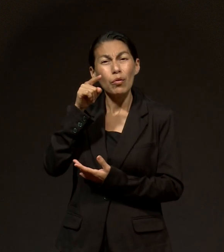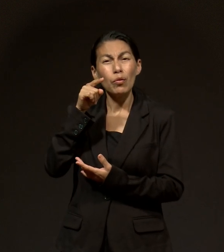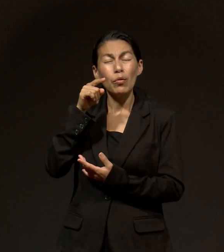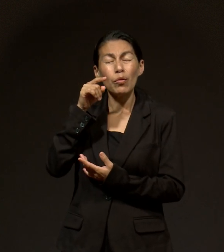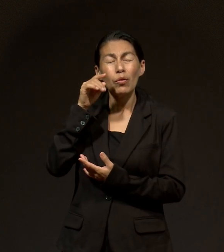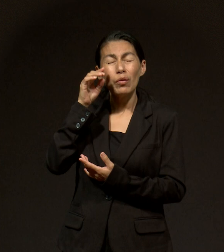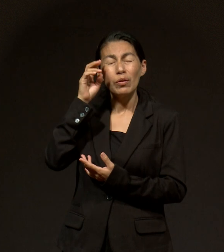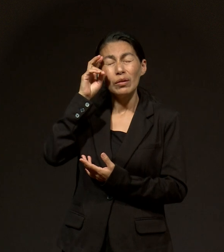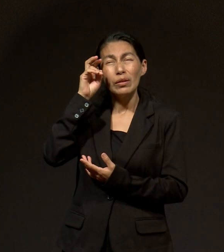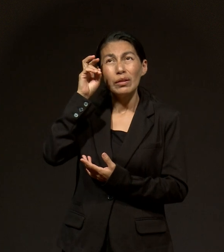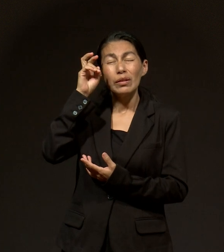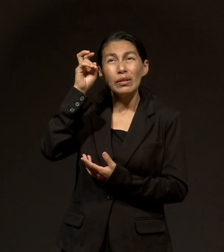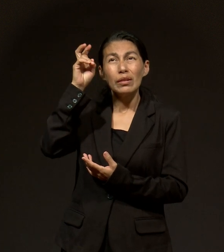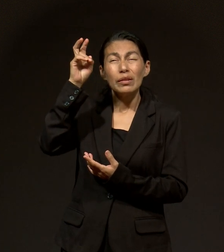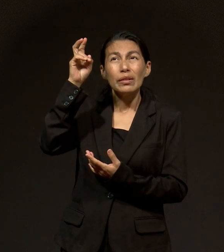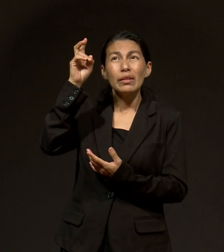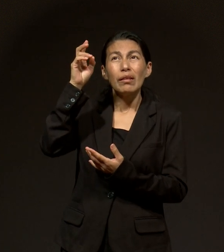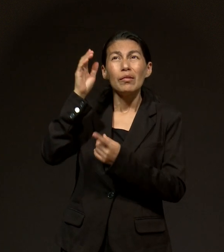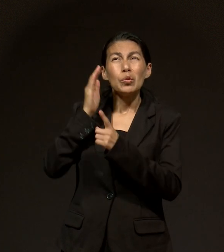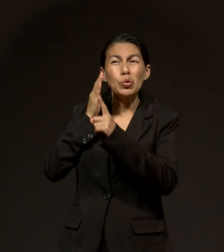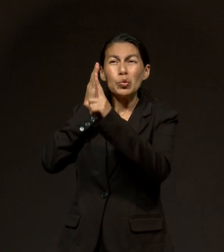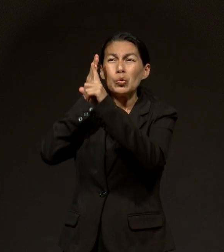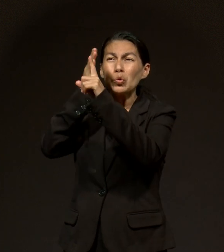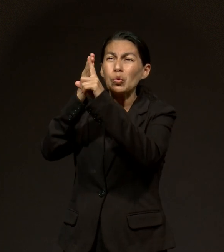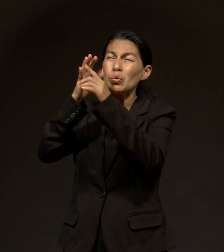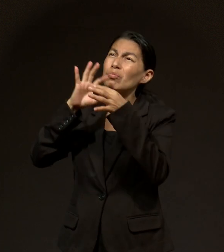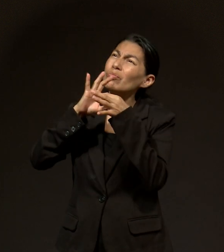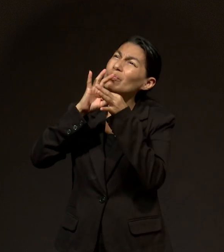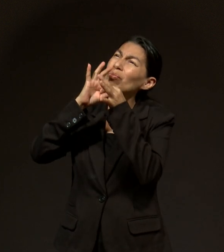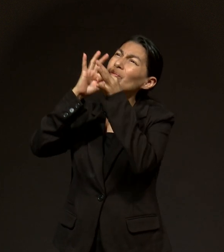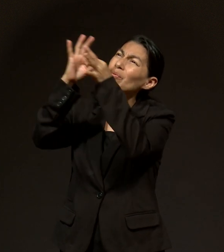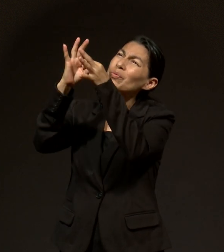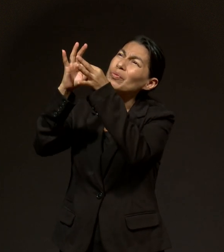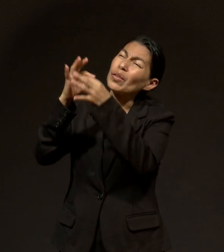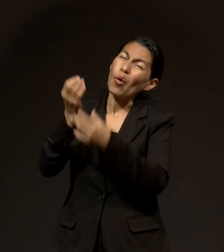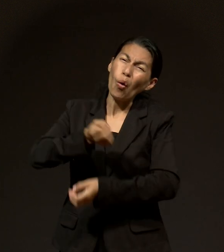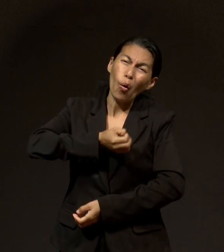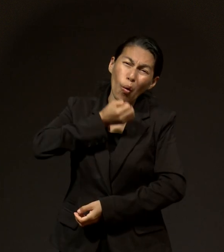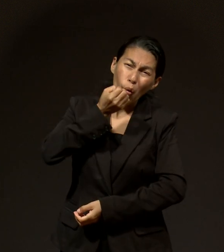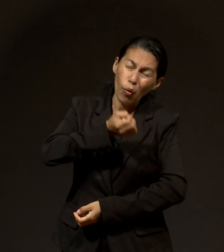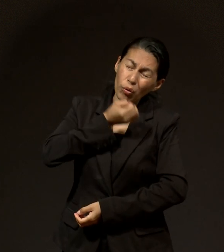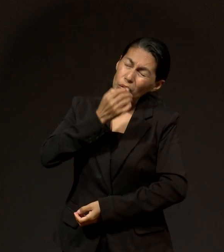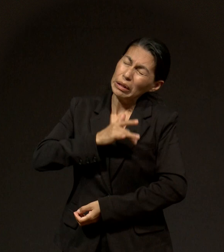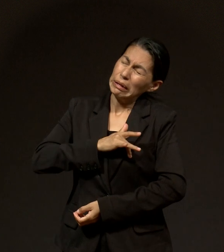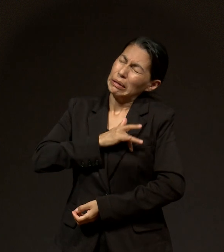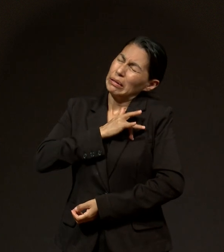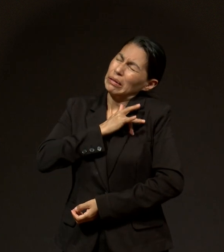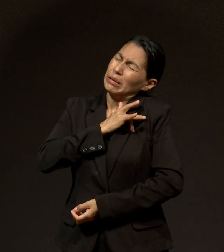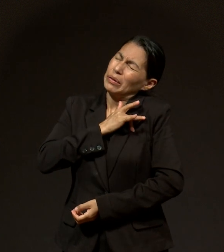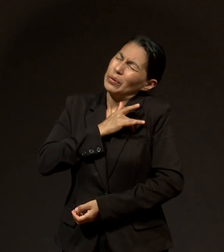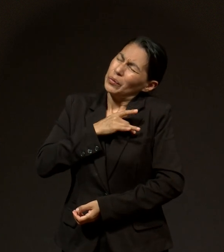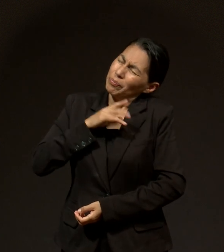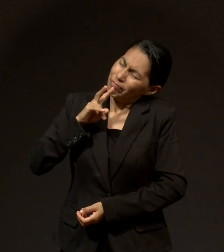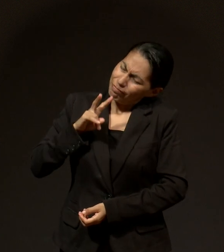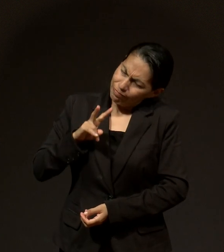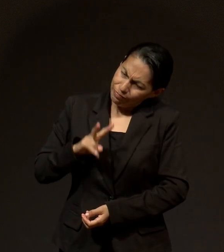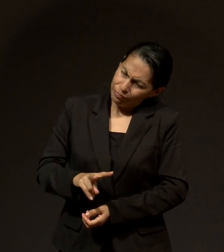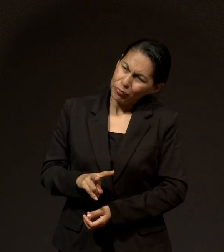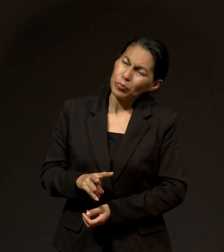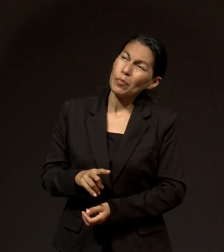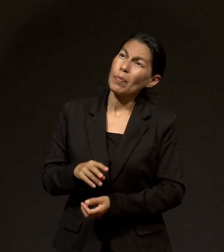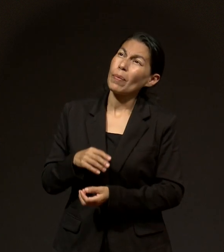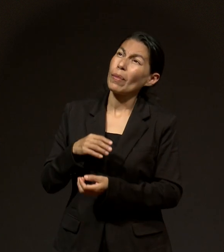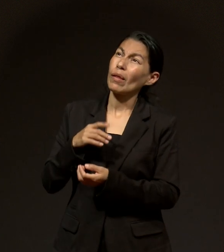Cuando en verdad le pedimos de corazón y con el deseo de lo más profundo del ser,